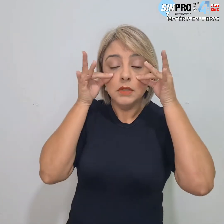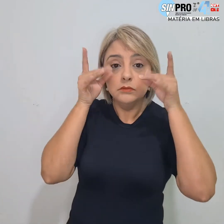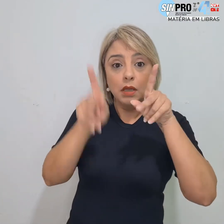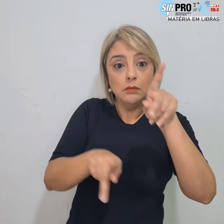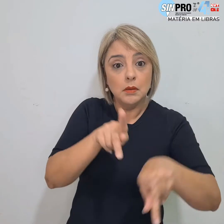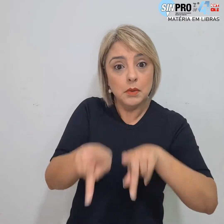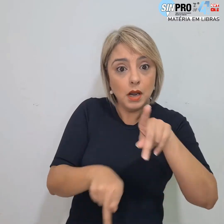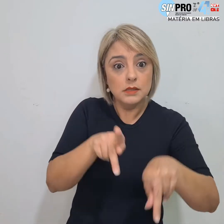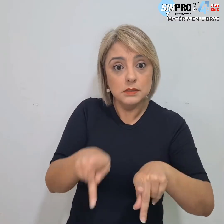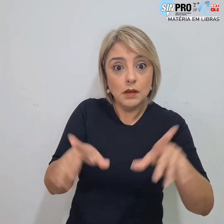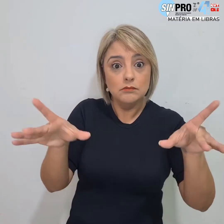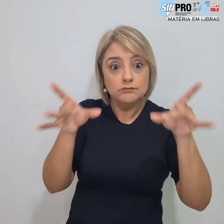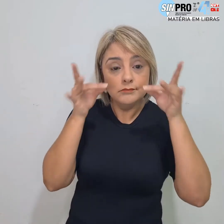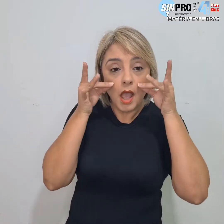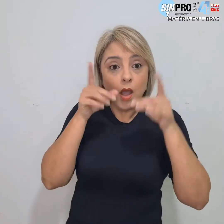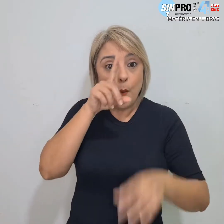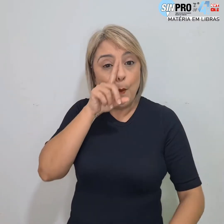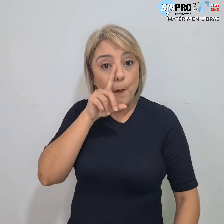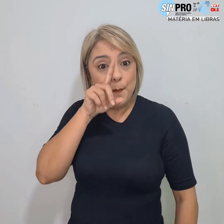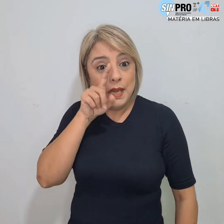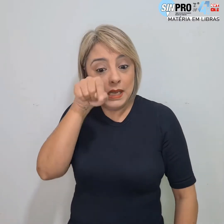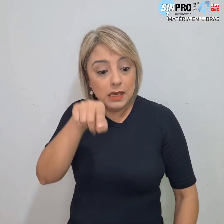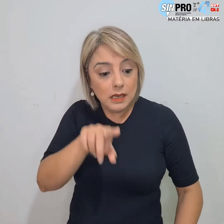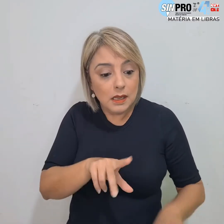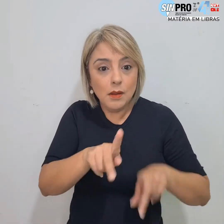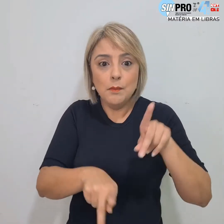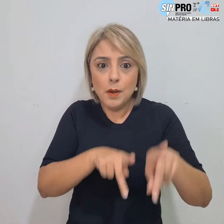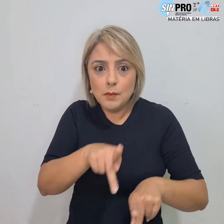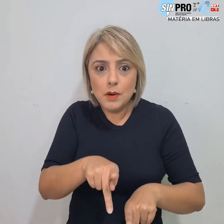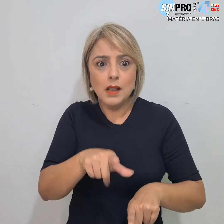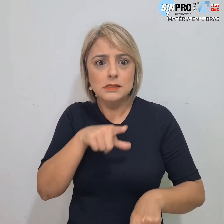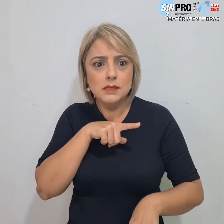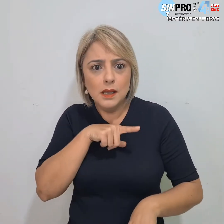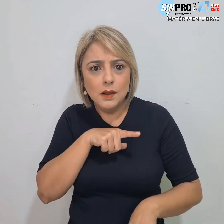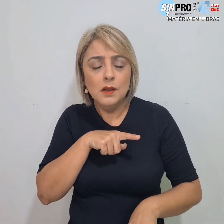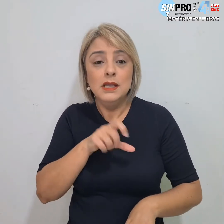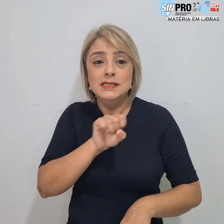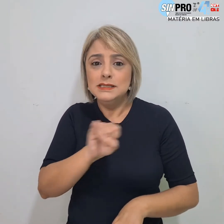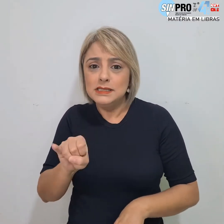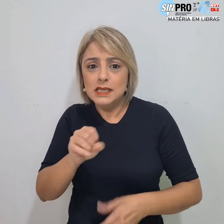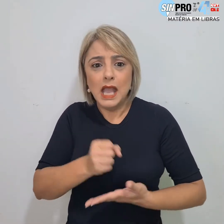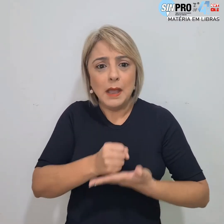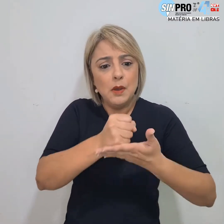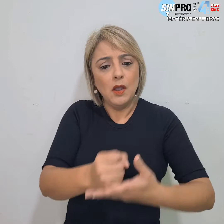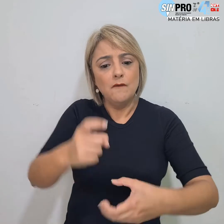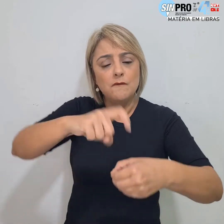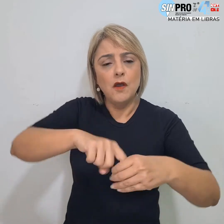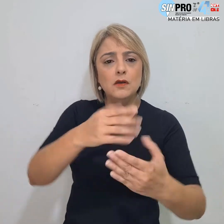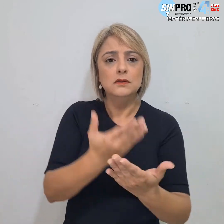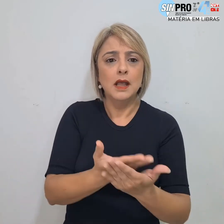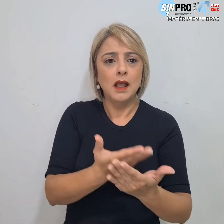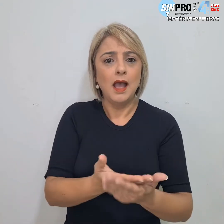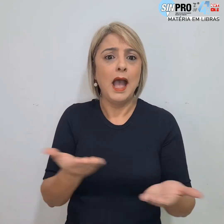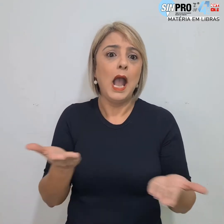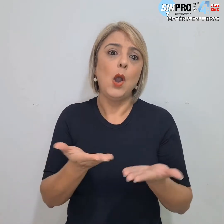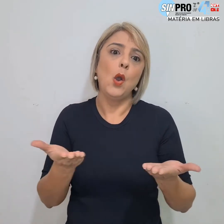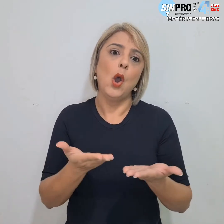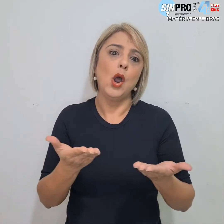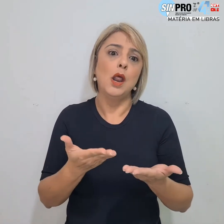população do risco que ela estaria se submetendo se apoiasse o retorno das aulas agora, no dia 31